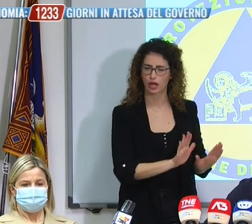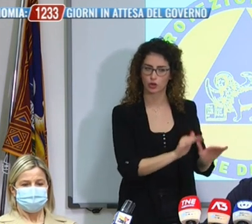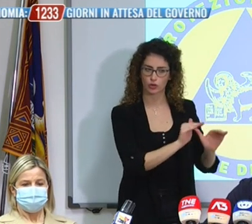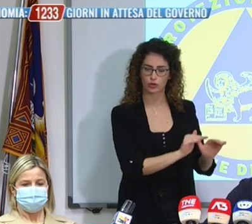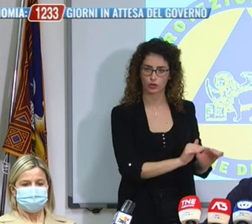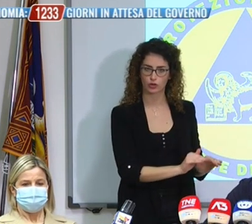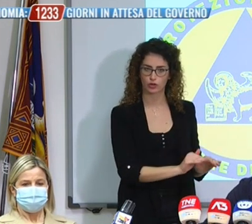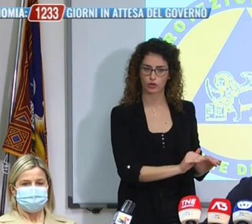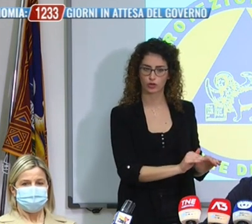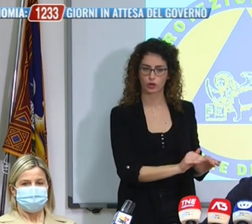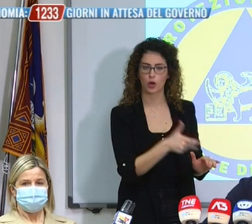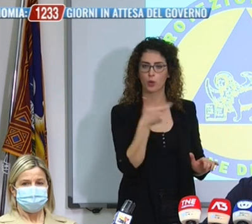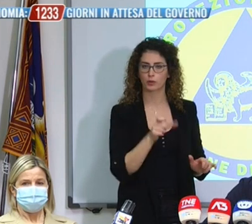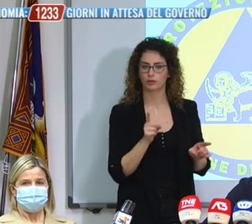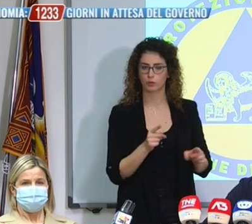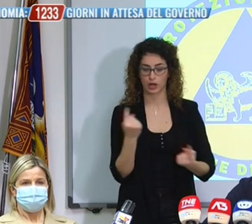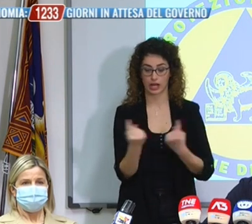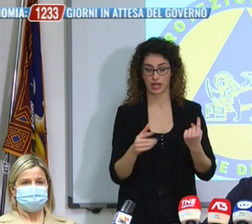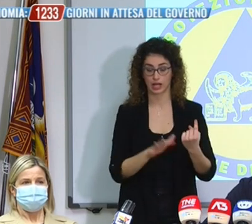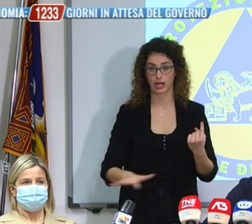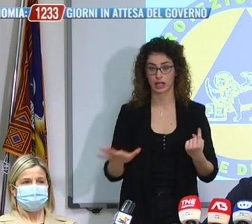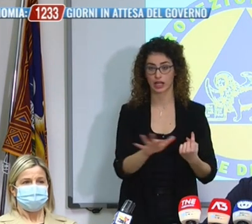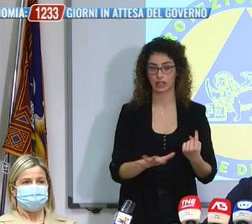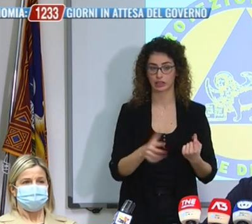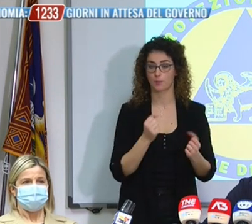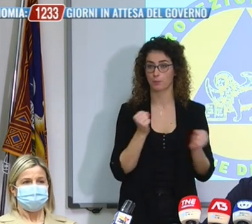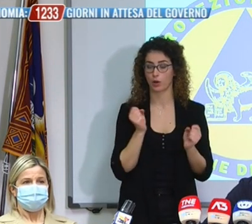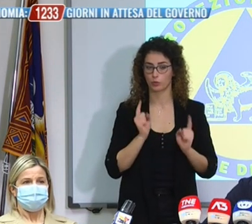perché giustamente i nostri sono terrorizzati dal fatto che